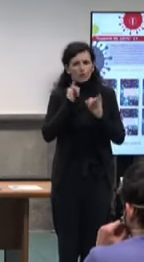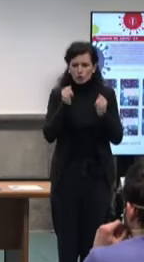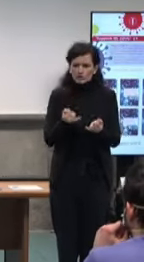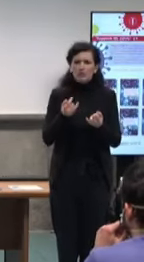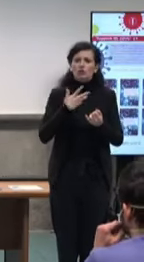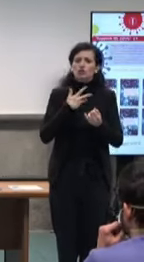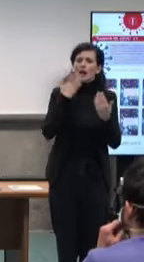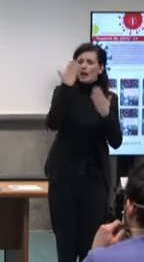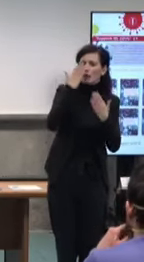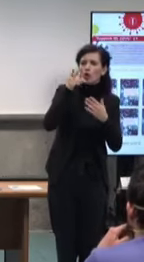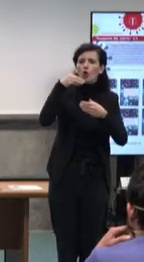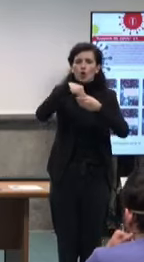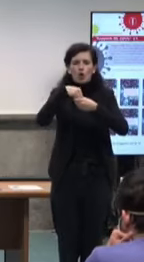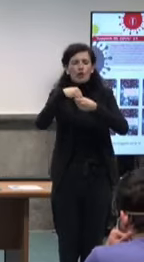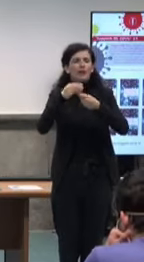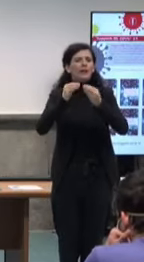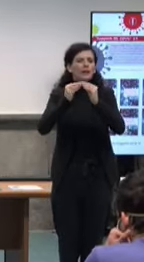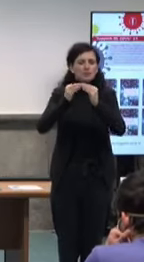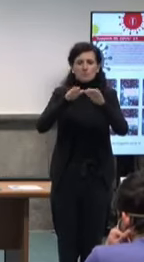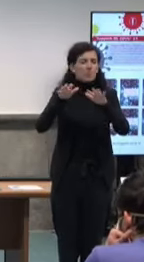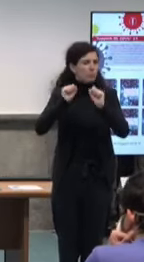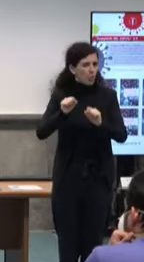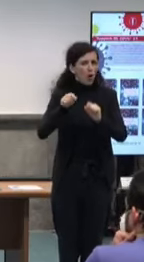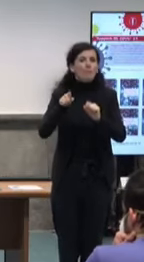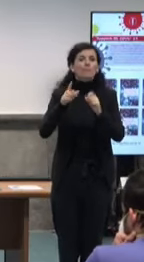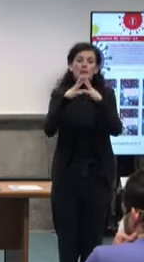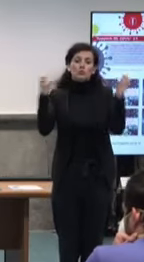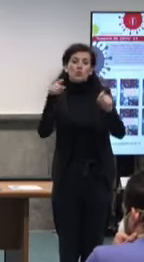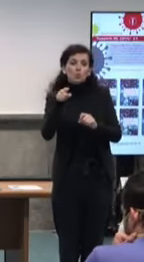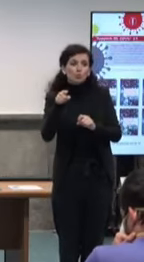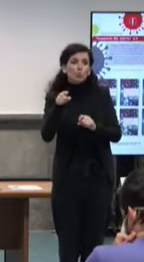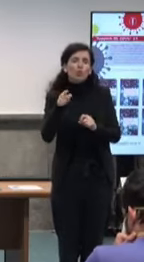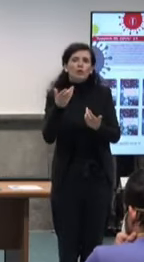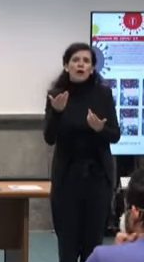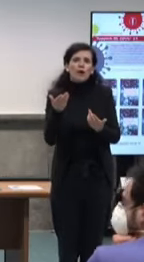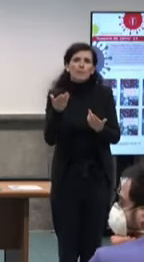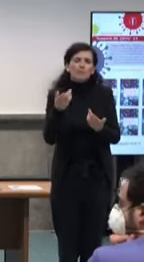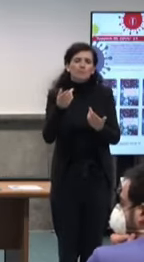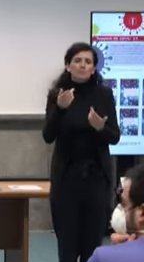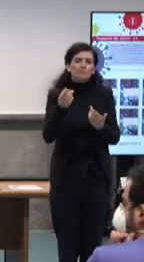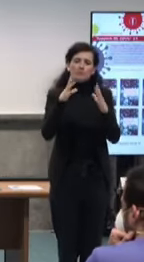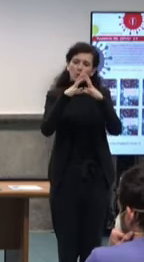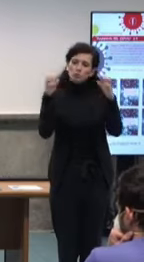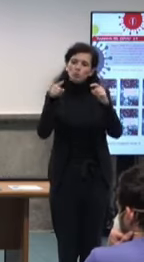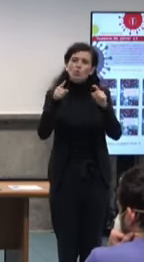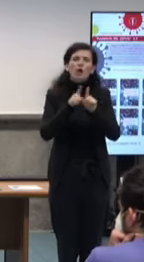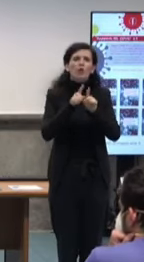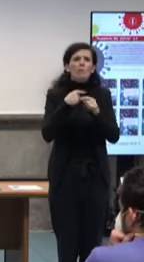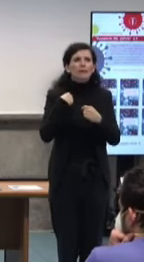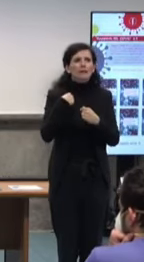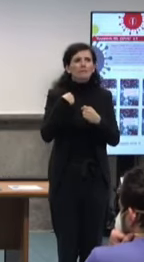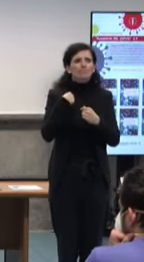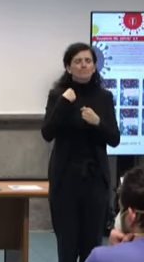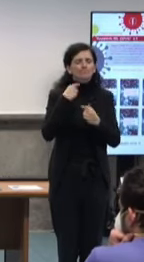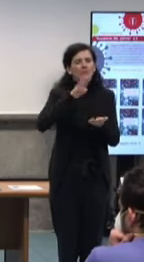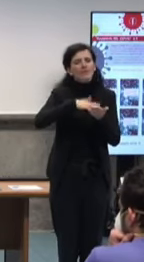1 rispondono le strutture e 2 alle strutture non sono rappresenti non sono campionate perché l'idea di aver l'universo quindi